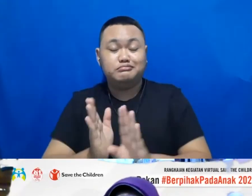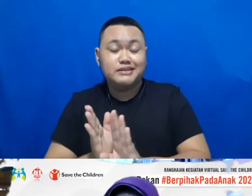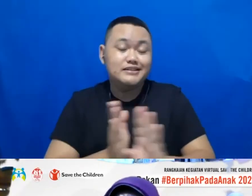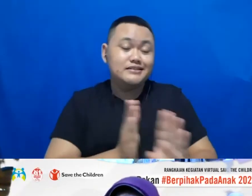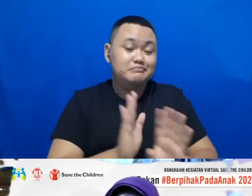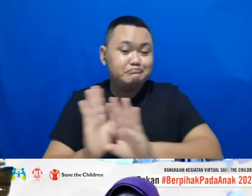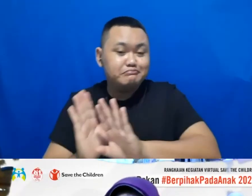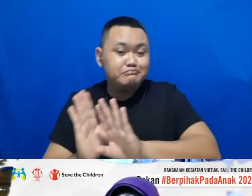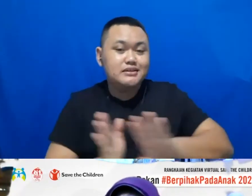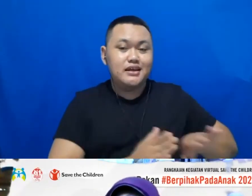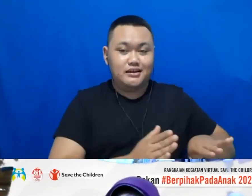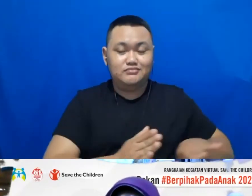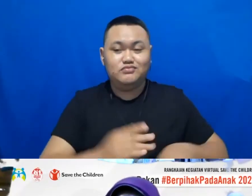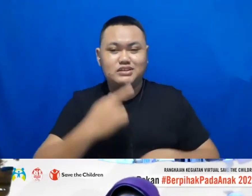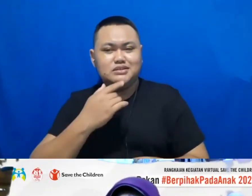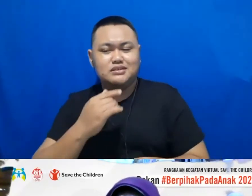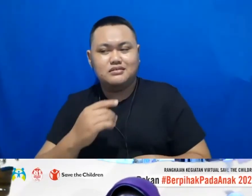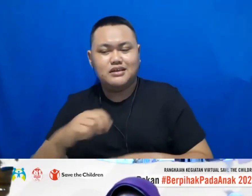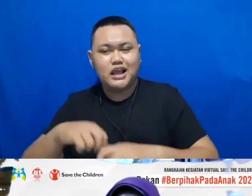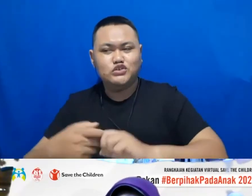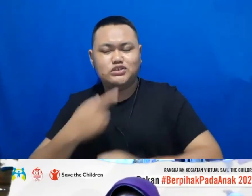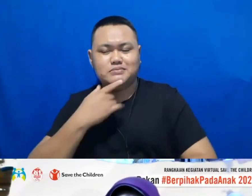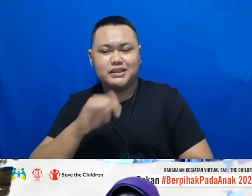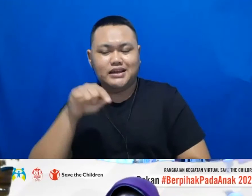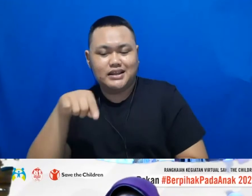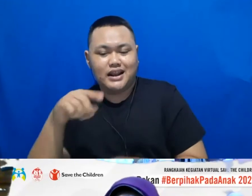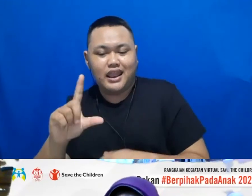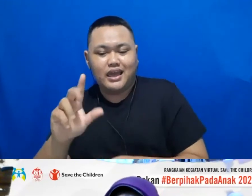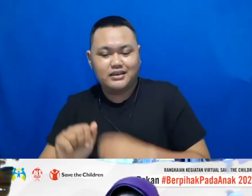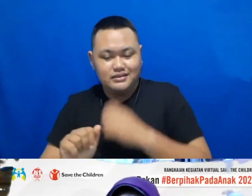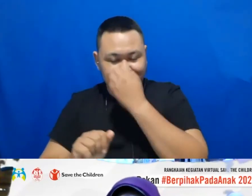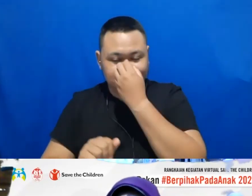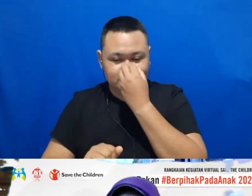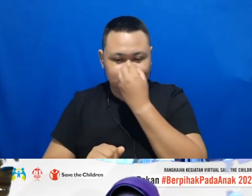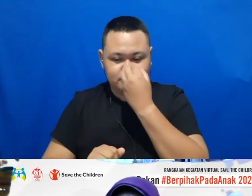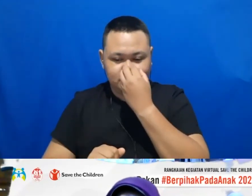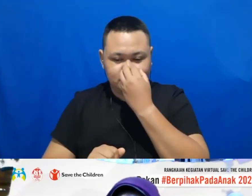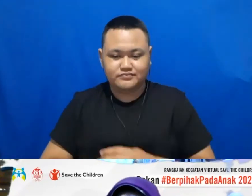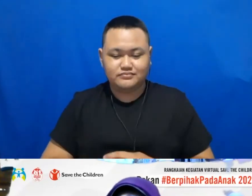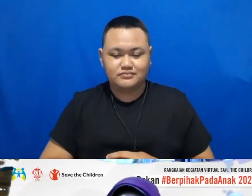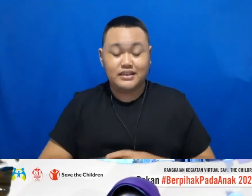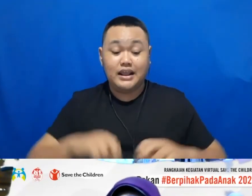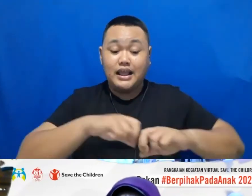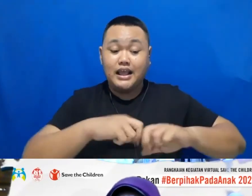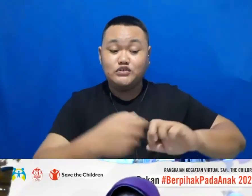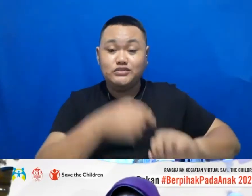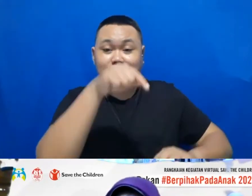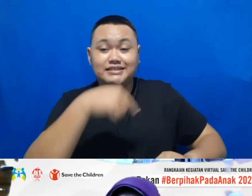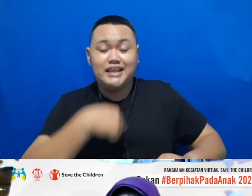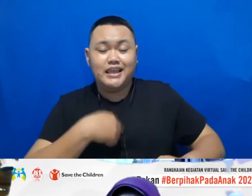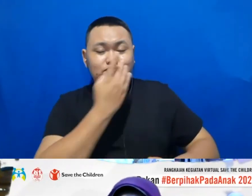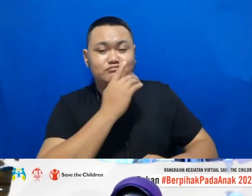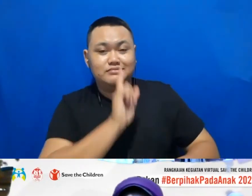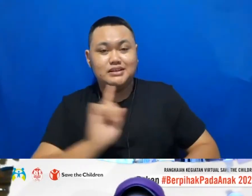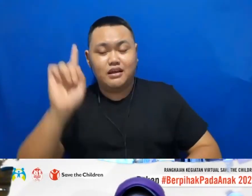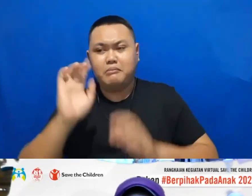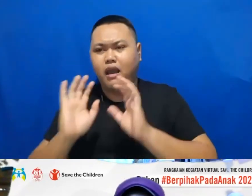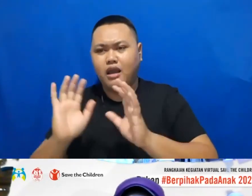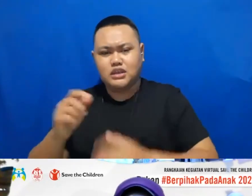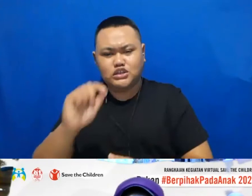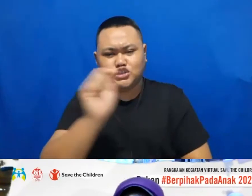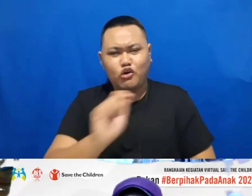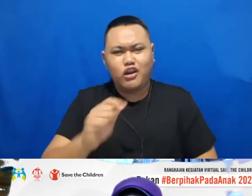di mana dalam kajian ini diharapkan mampu memotivasi perempuan untuk bisa berkarir dan berperan aktif